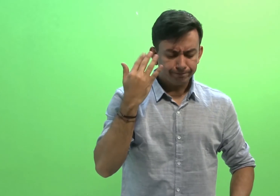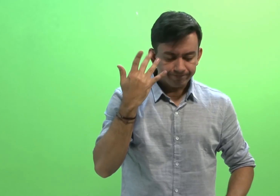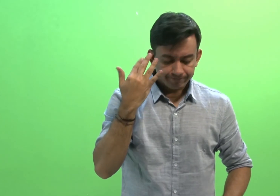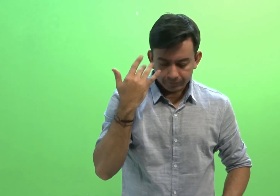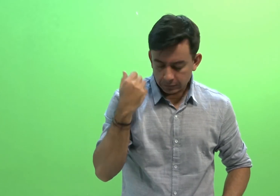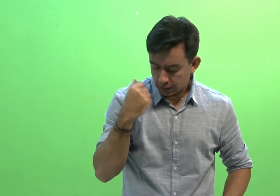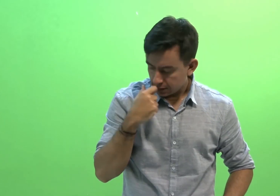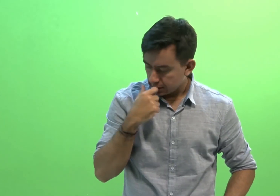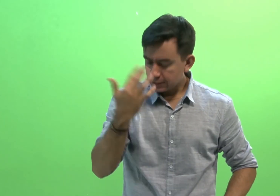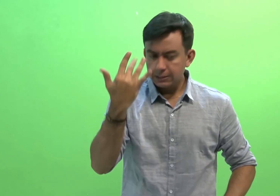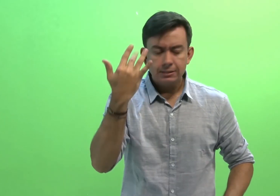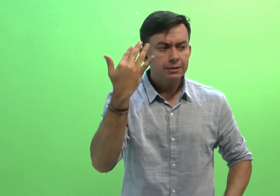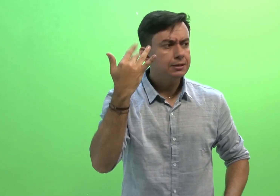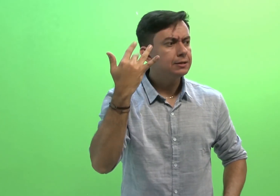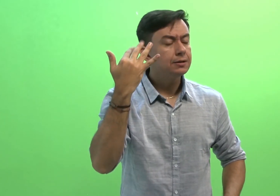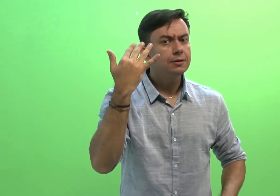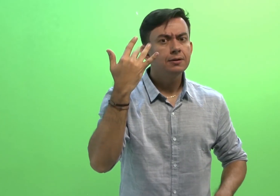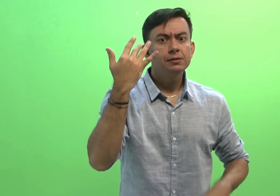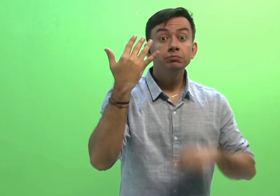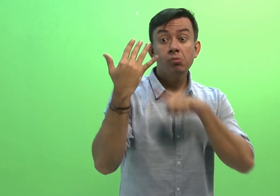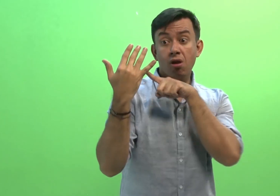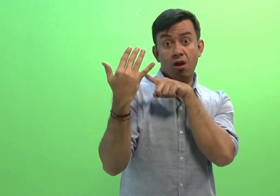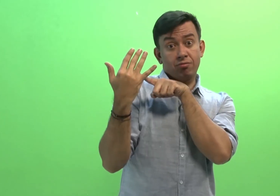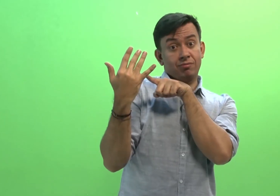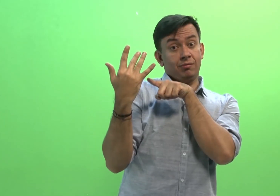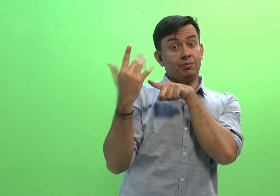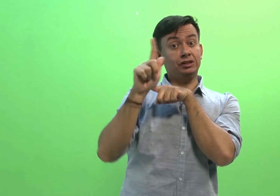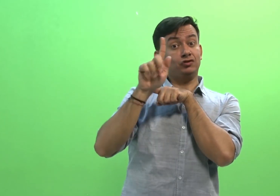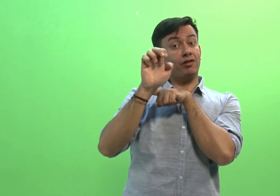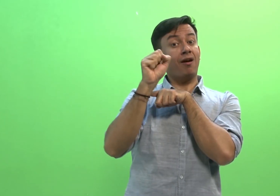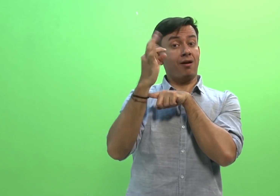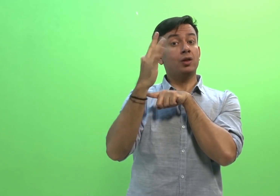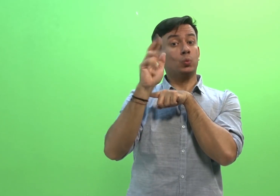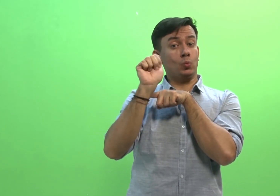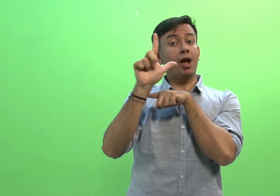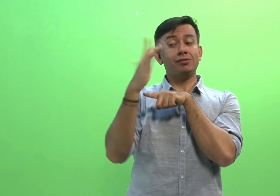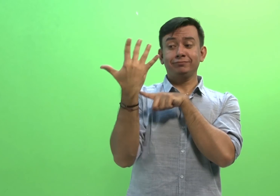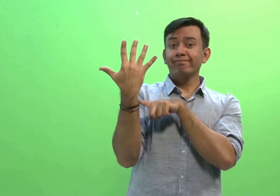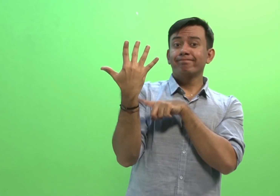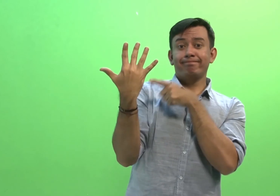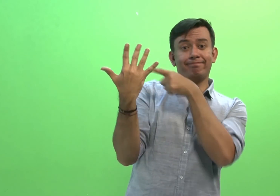ai, como é mesmo? Essa mão é um gesto.